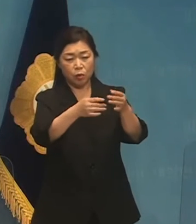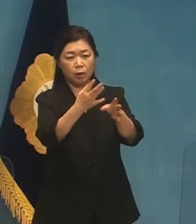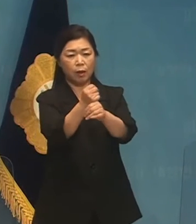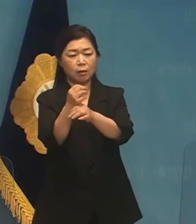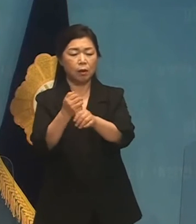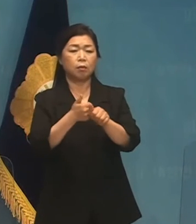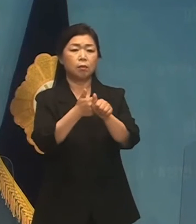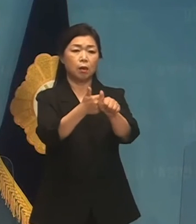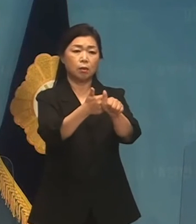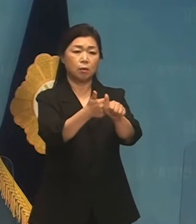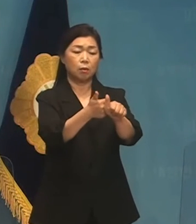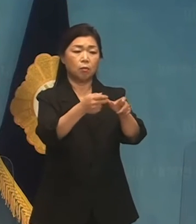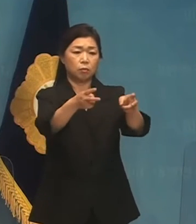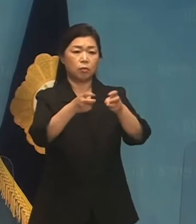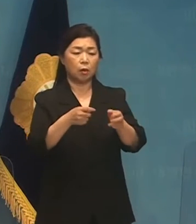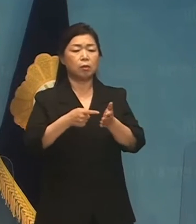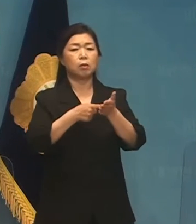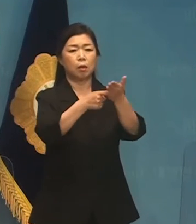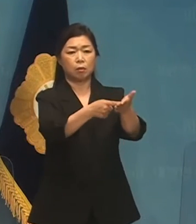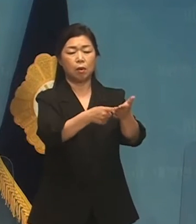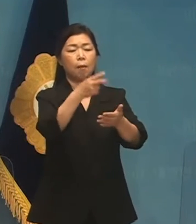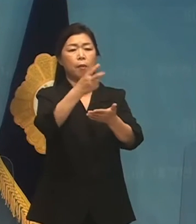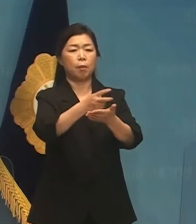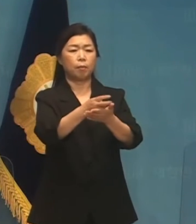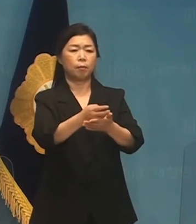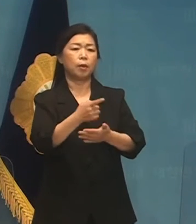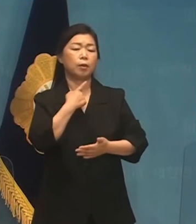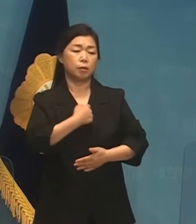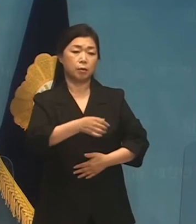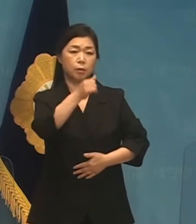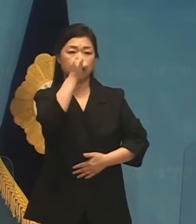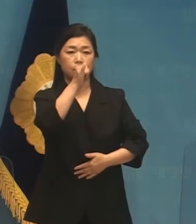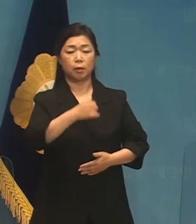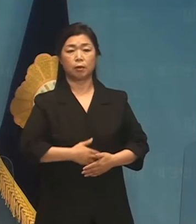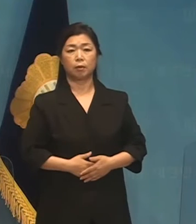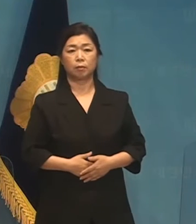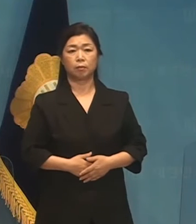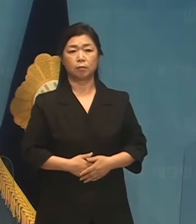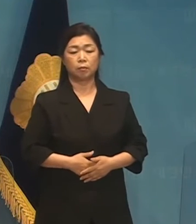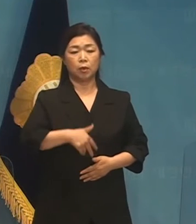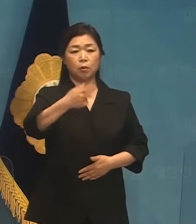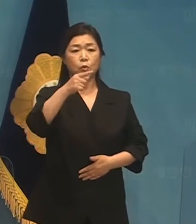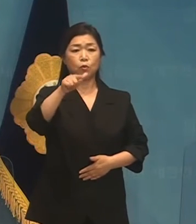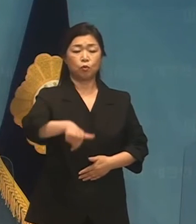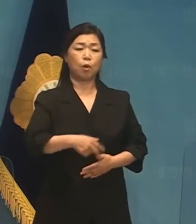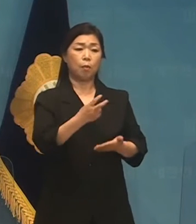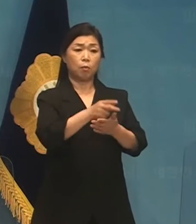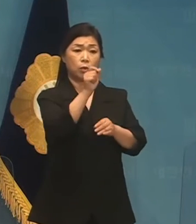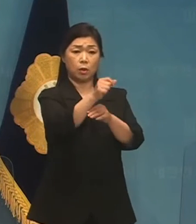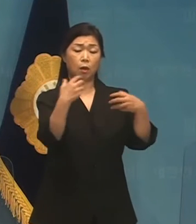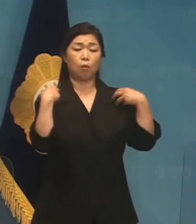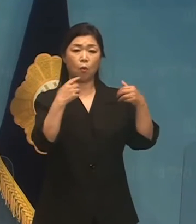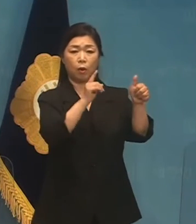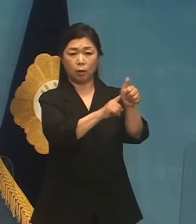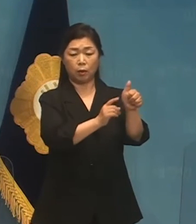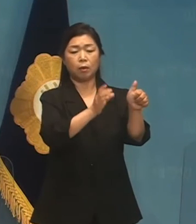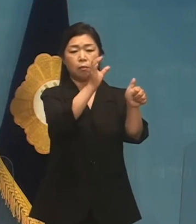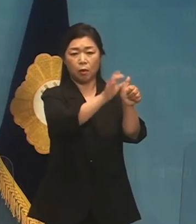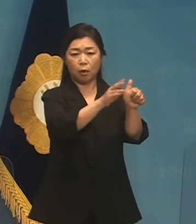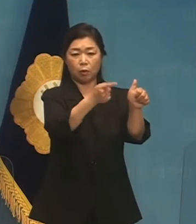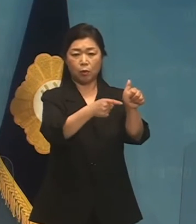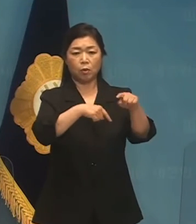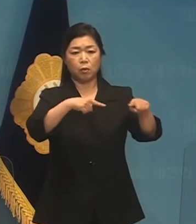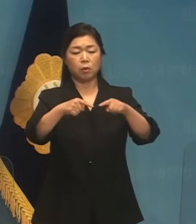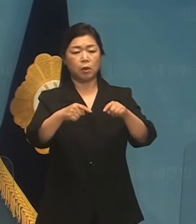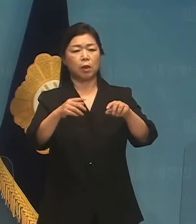임신 중지를 제한하는 법안을 추진한 적이 있습니다. 조국 법무부 장관이 임명해도